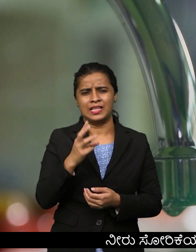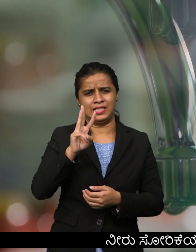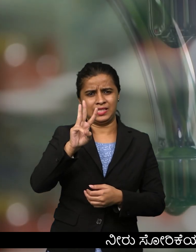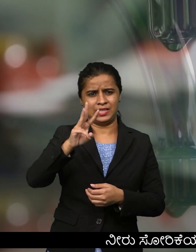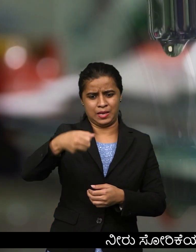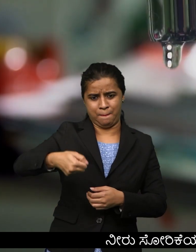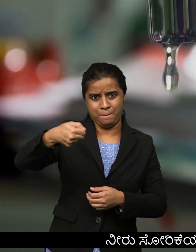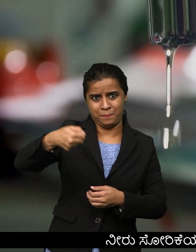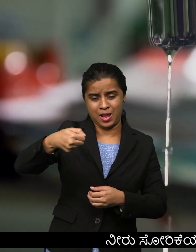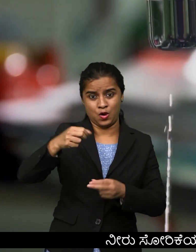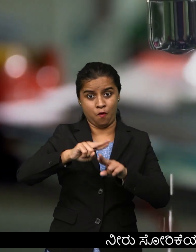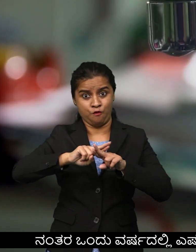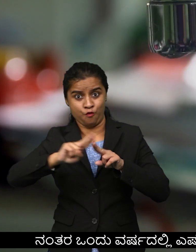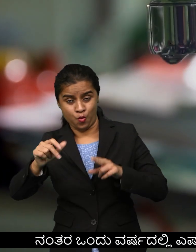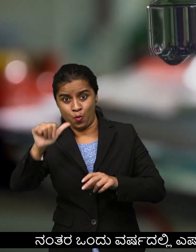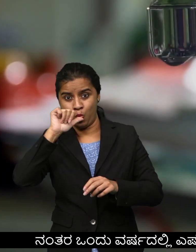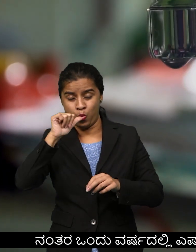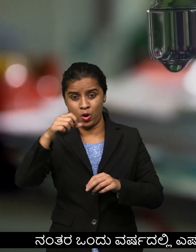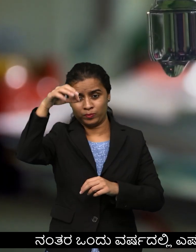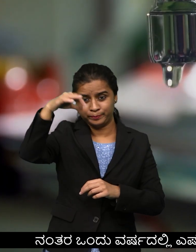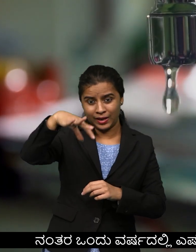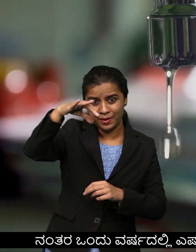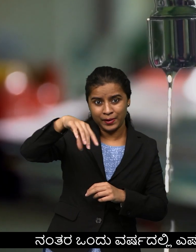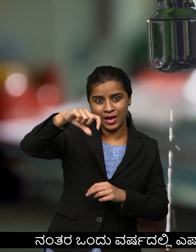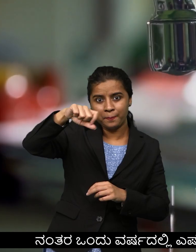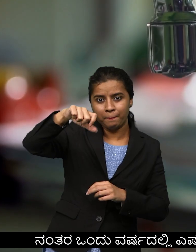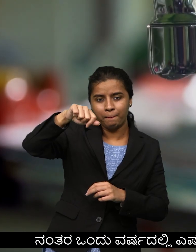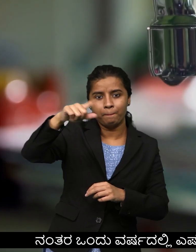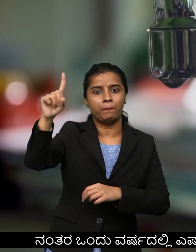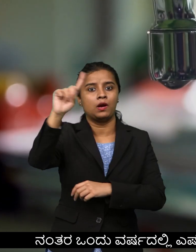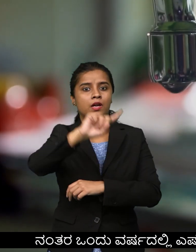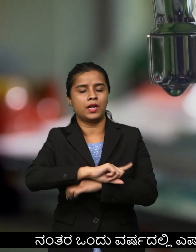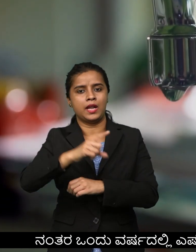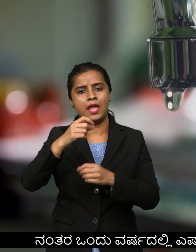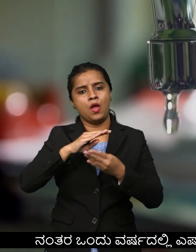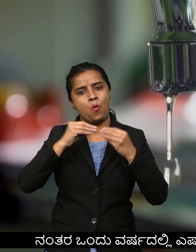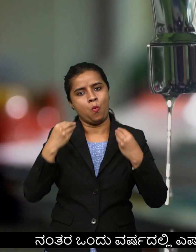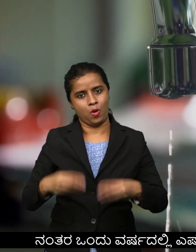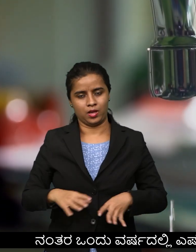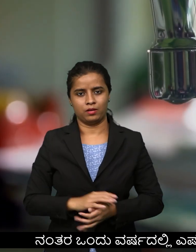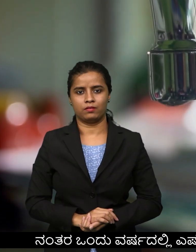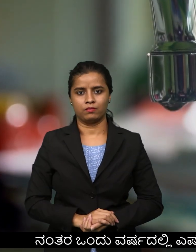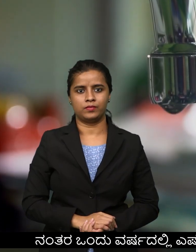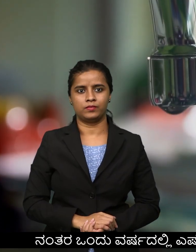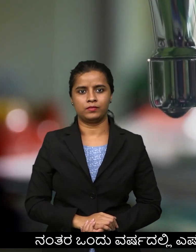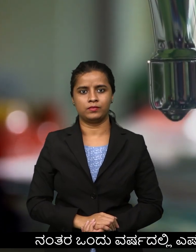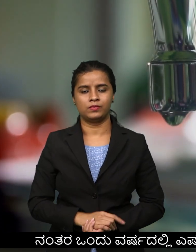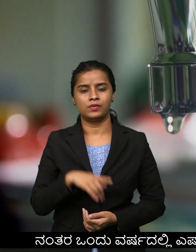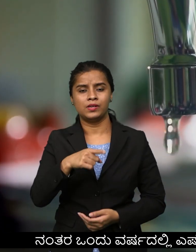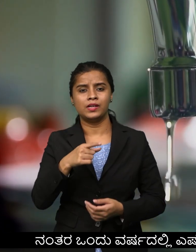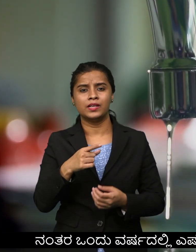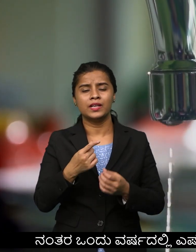ನೀವು ಭಾವಿಸುತ್ತೀರಿ. ನಂತರ ಒಂದು ವರ್ಷದಲ್ಲಿ ಎಷ್ಟು ಮಗ್ ನೀರು ವ್ಯರ್ಥವಾಗಿದೆ